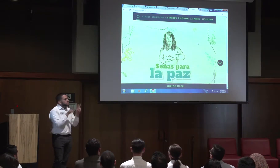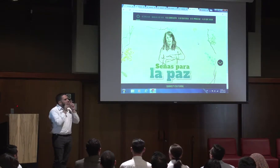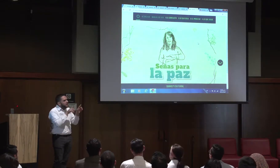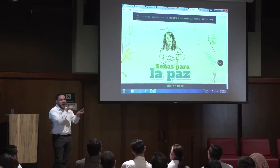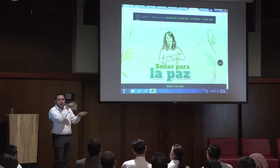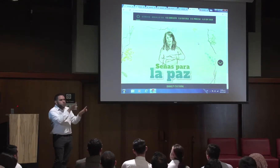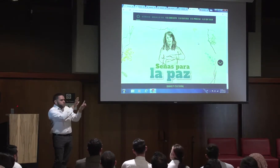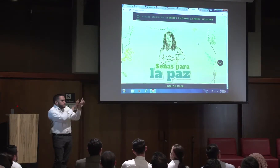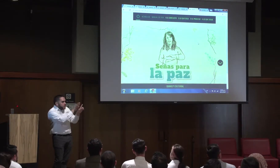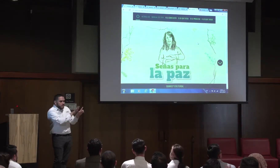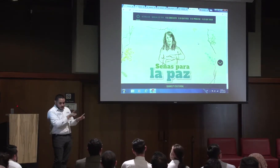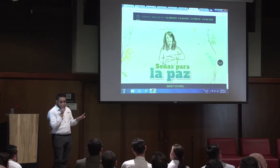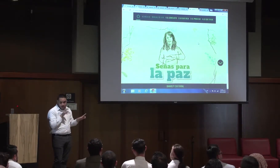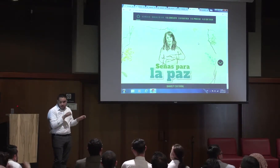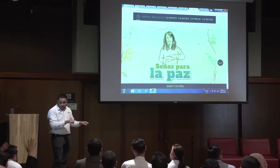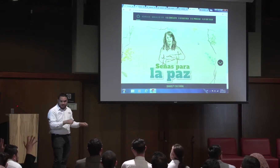gracias.